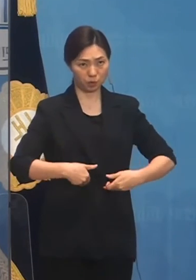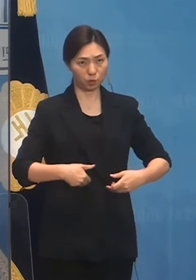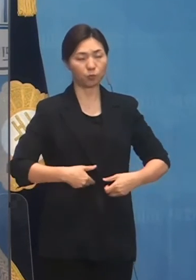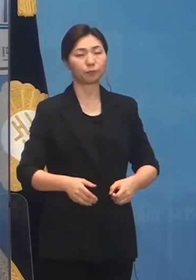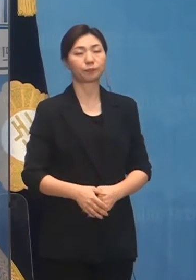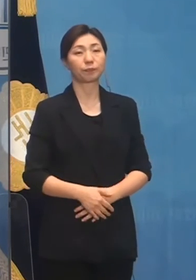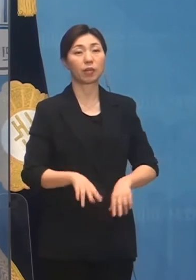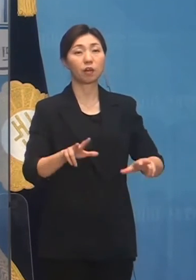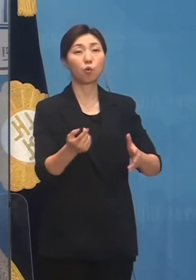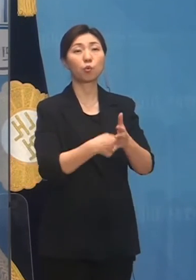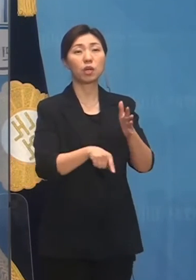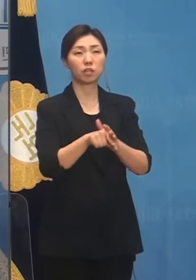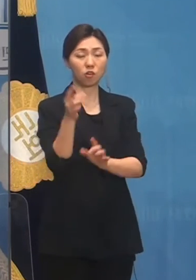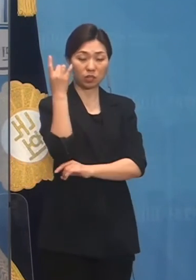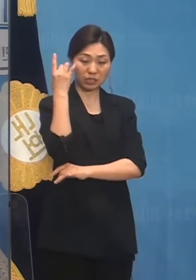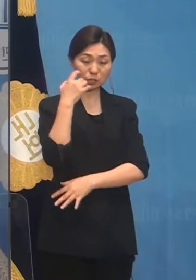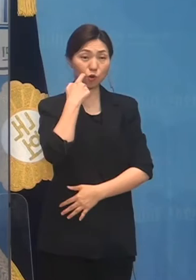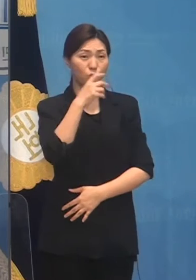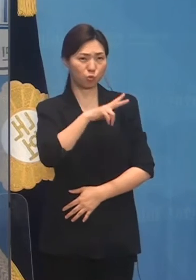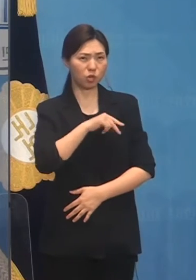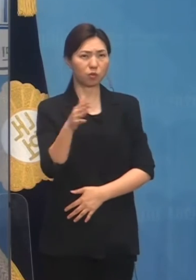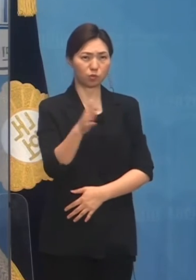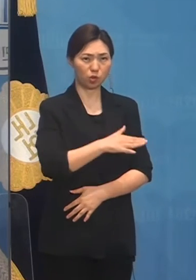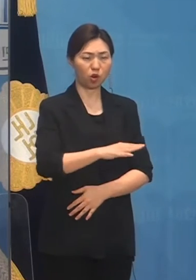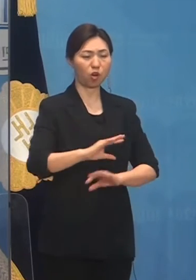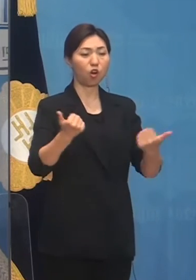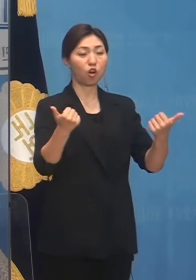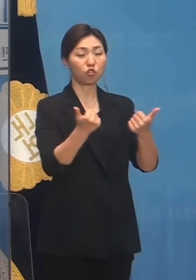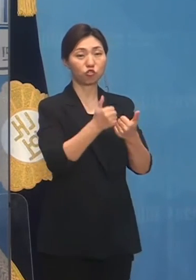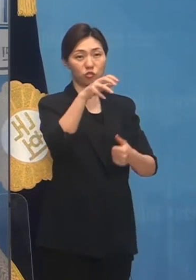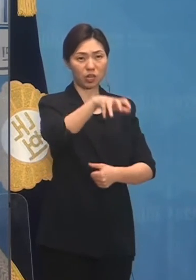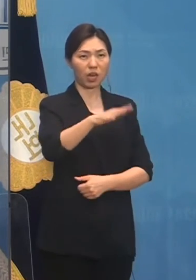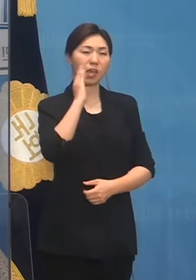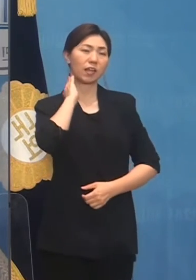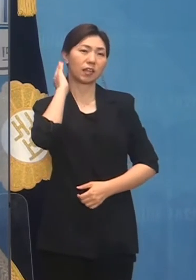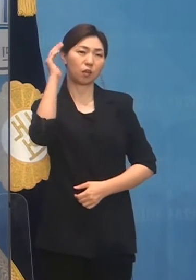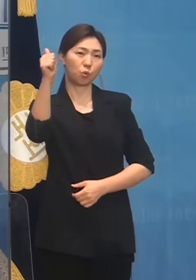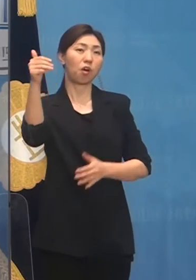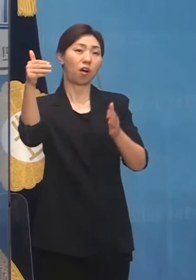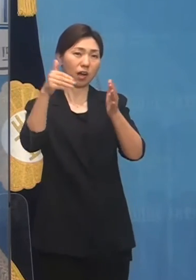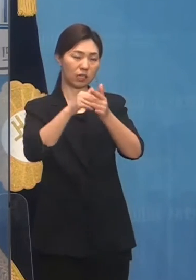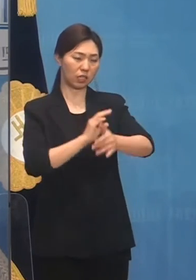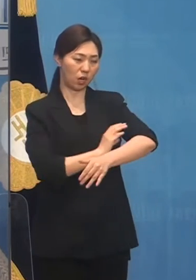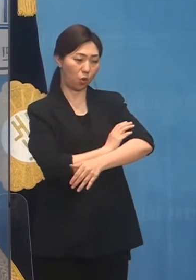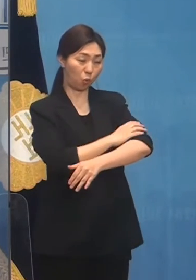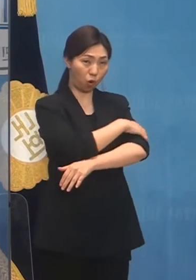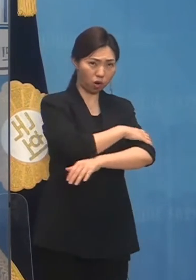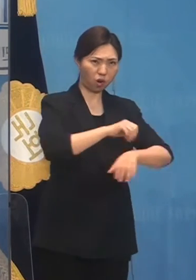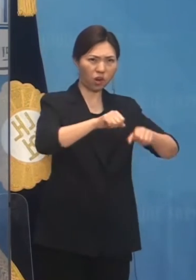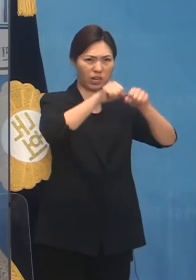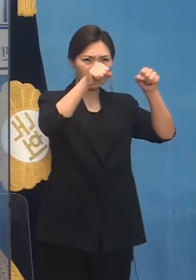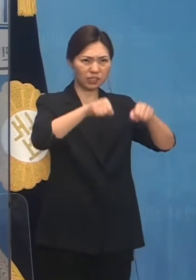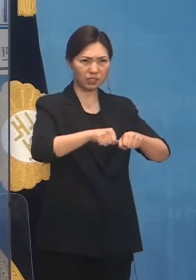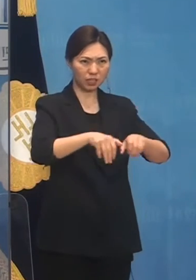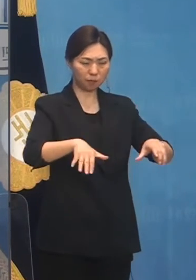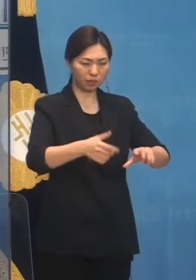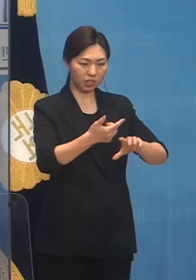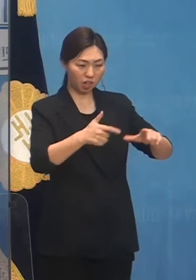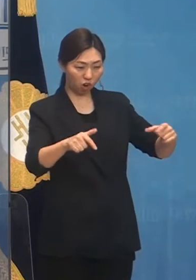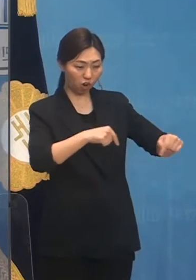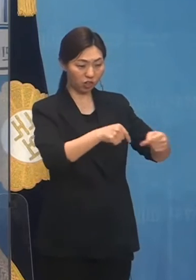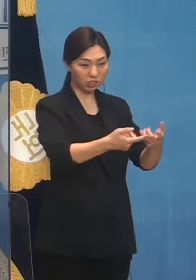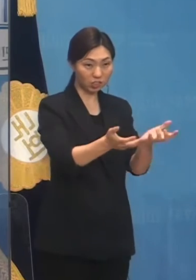위해 기초의회부터 국회, 대통령에 이르기까지 권력구조를 다원주의 정치체제에